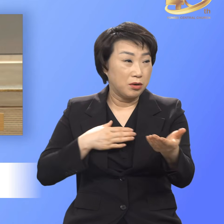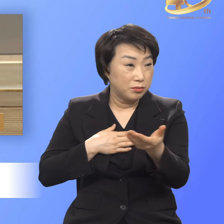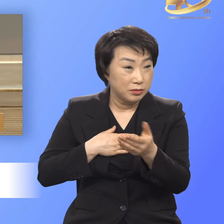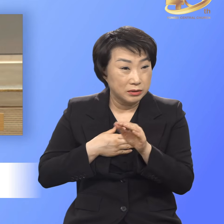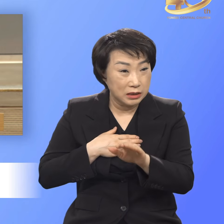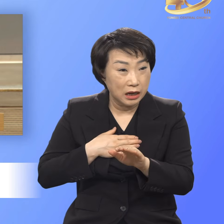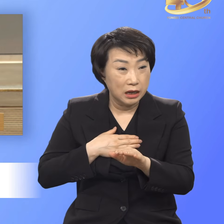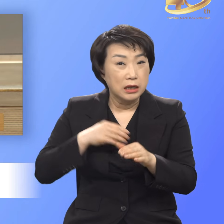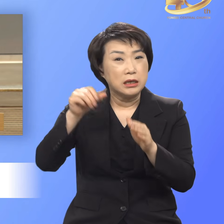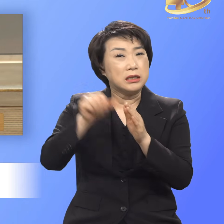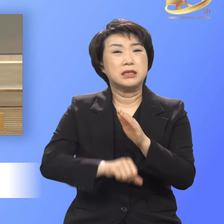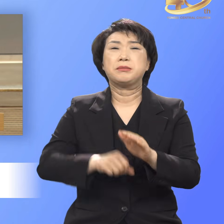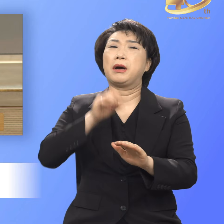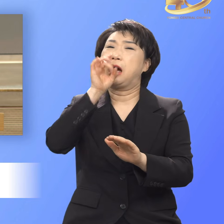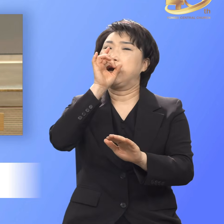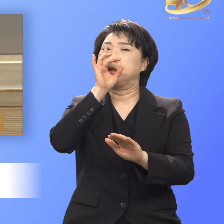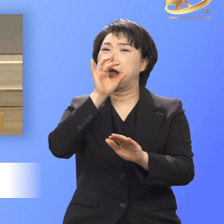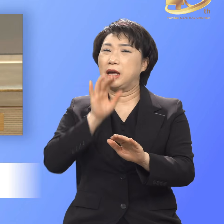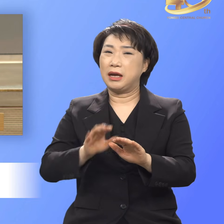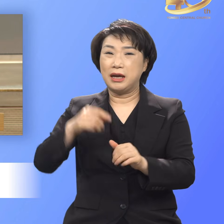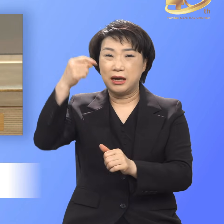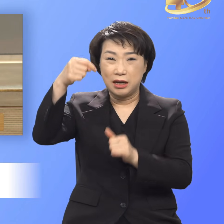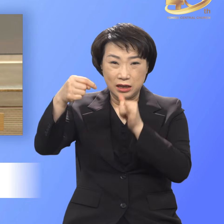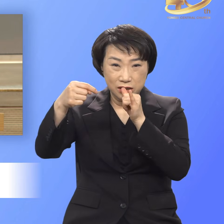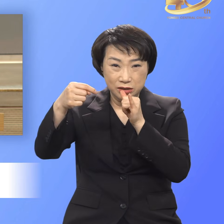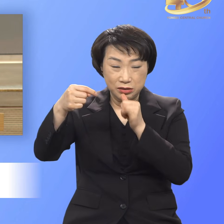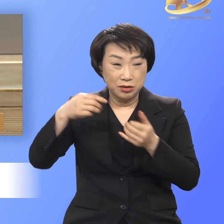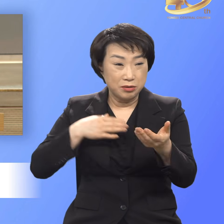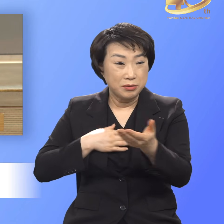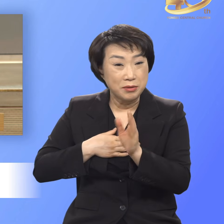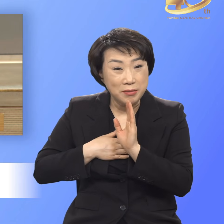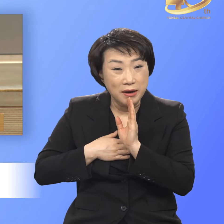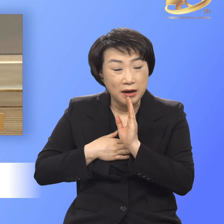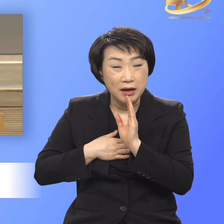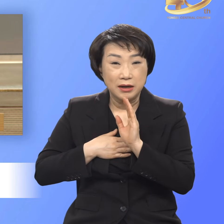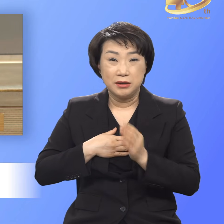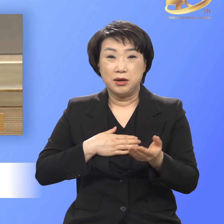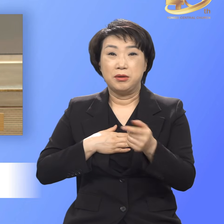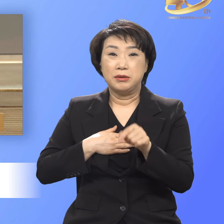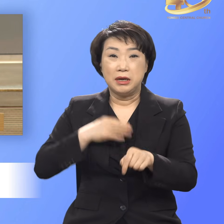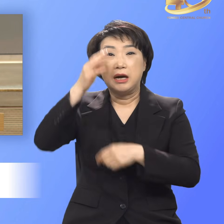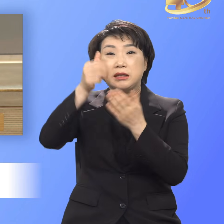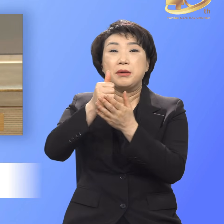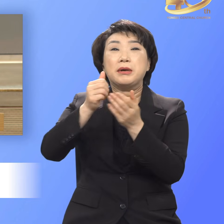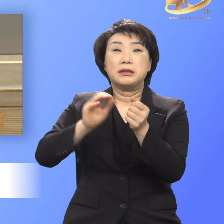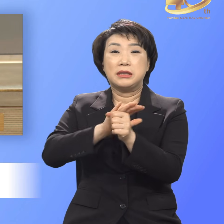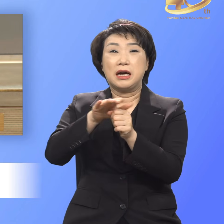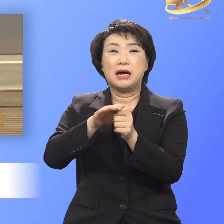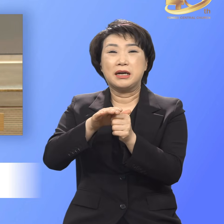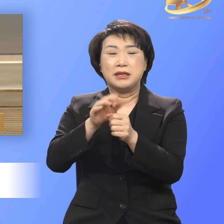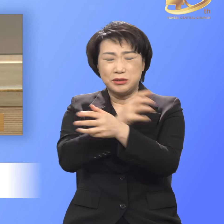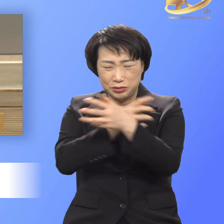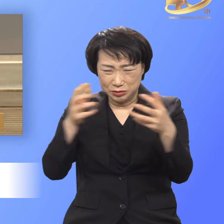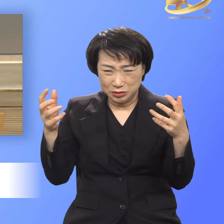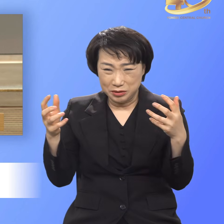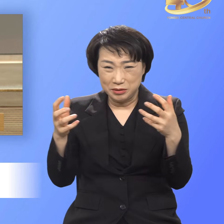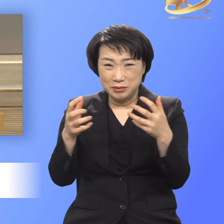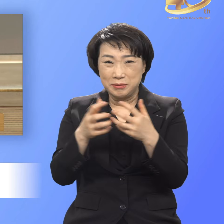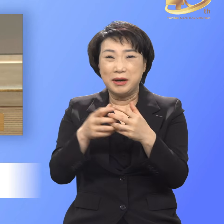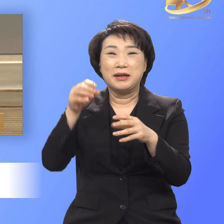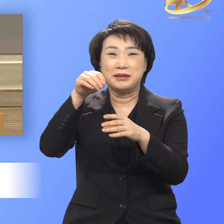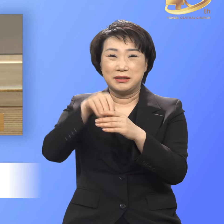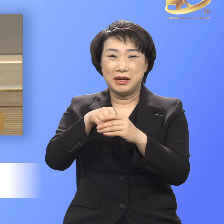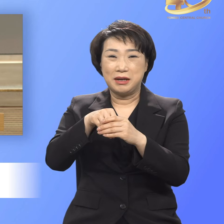절대로 쳐서는 안 된다고 일러주는 하나님의 사랑이 가득